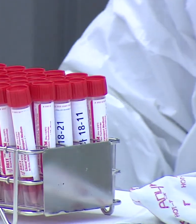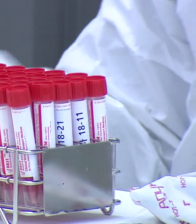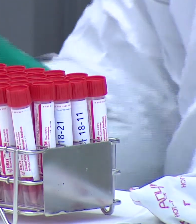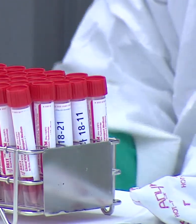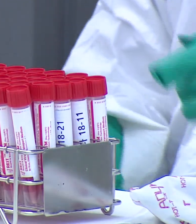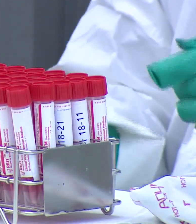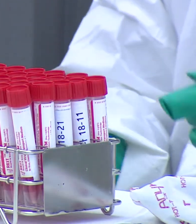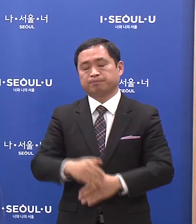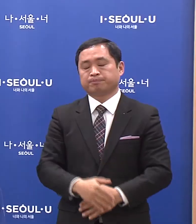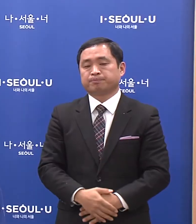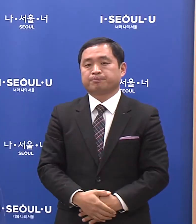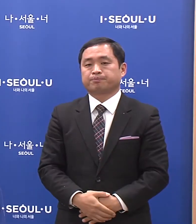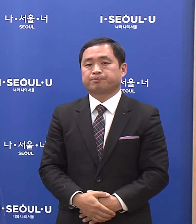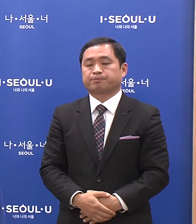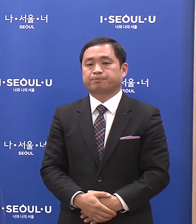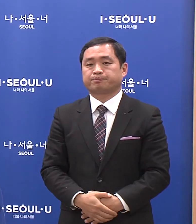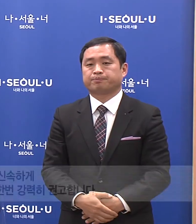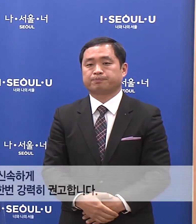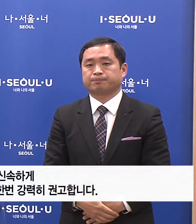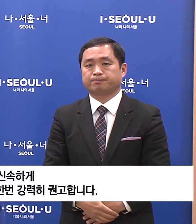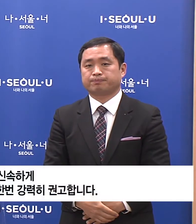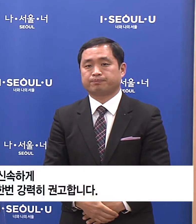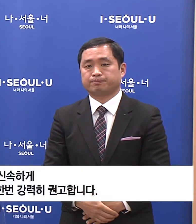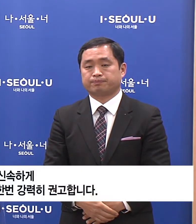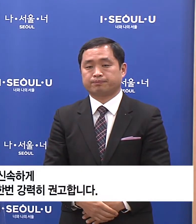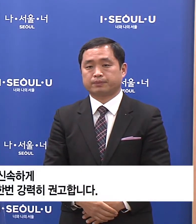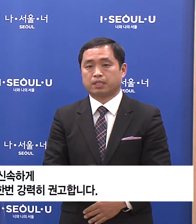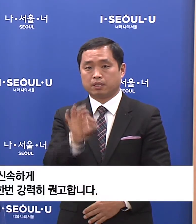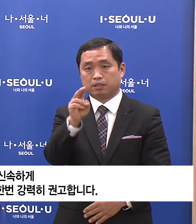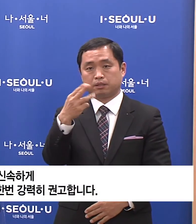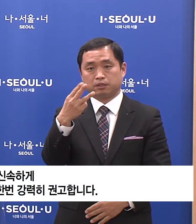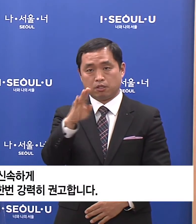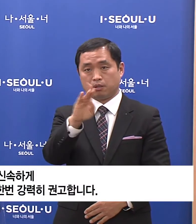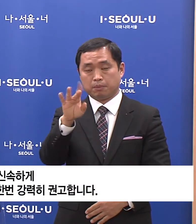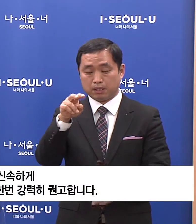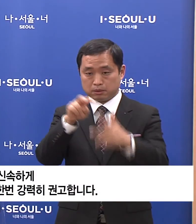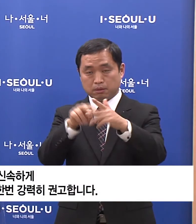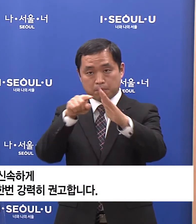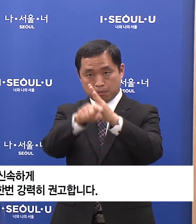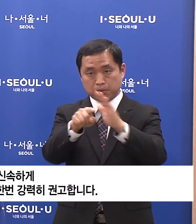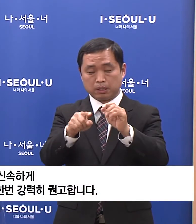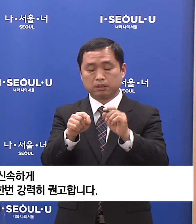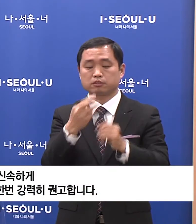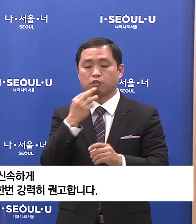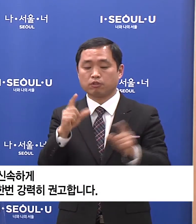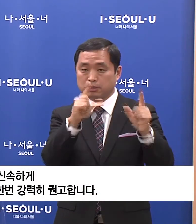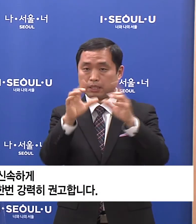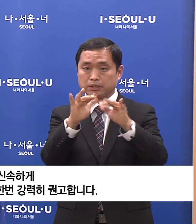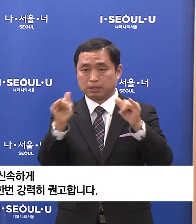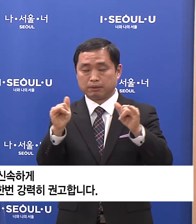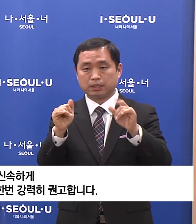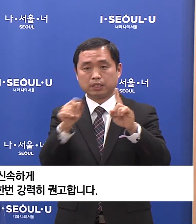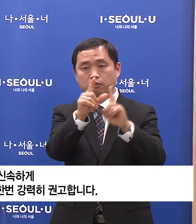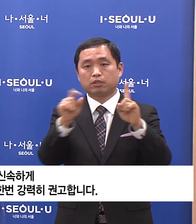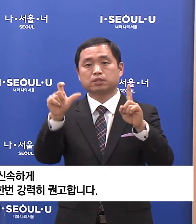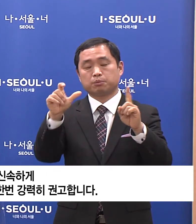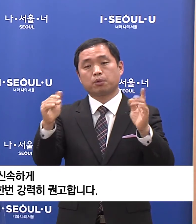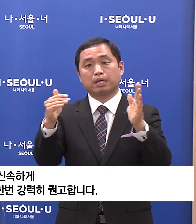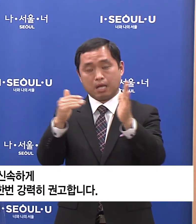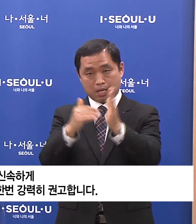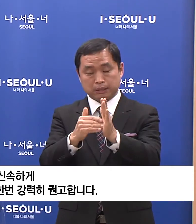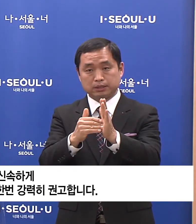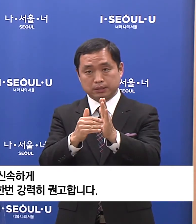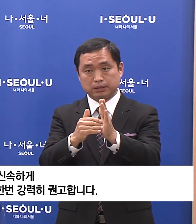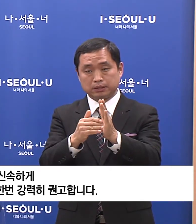있습니다 열방 센터 를 방문하신 서울 시민 모두는 1월 15일 금요일까지 신속하게